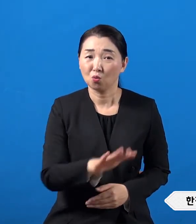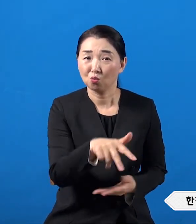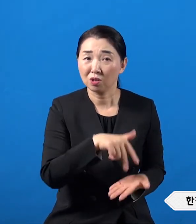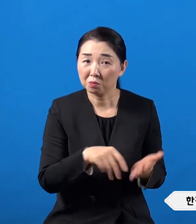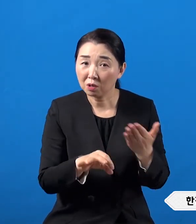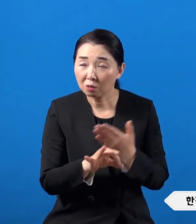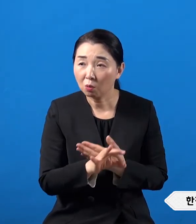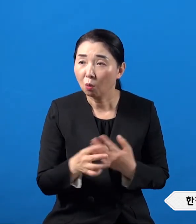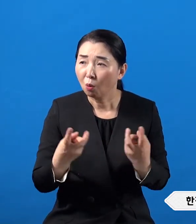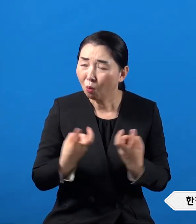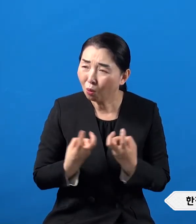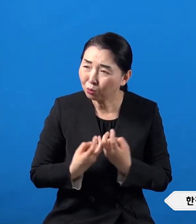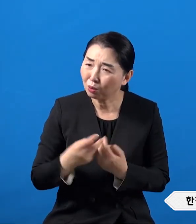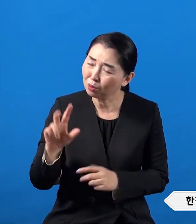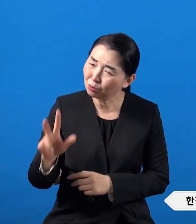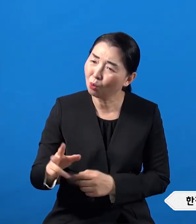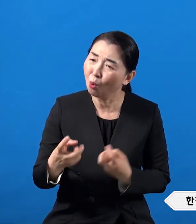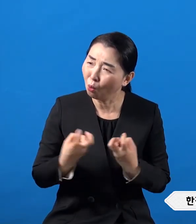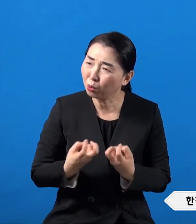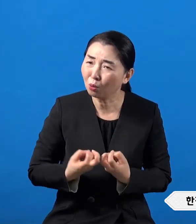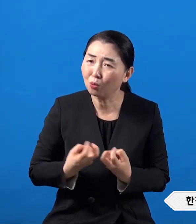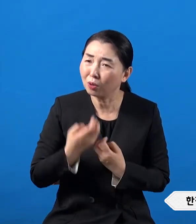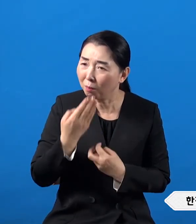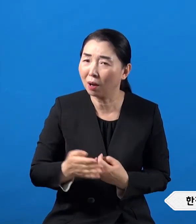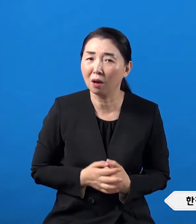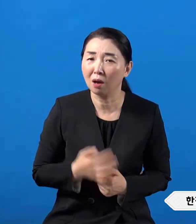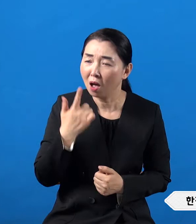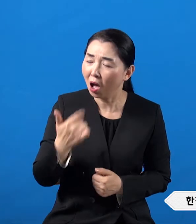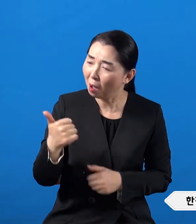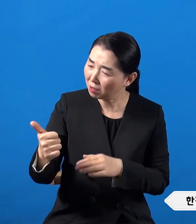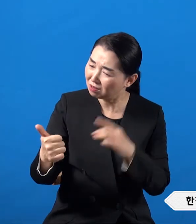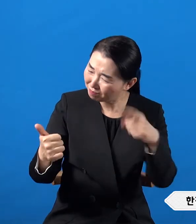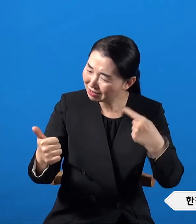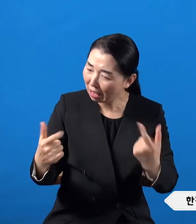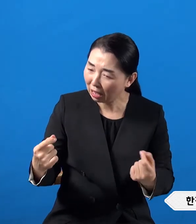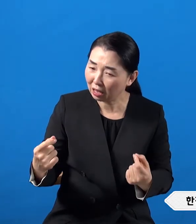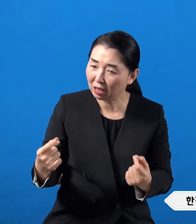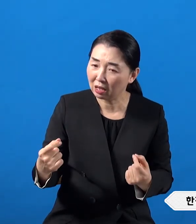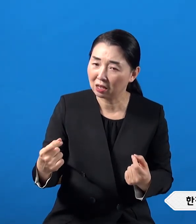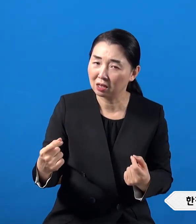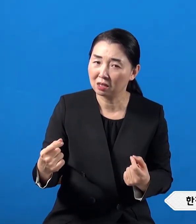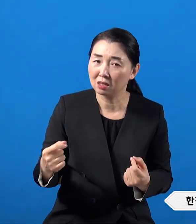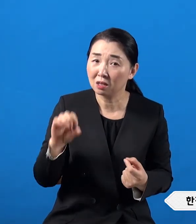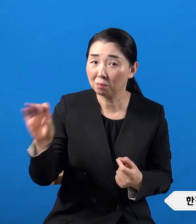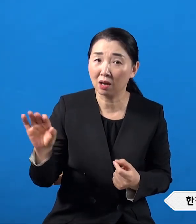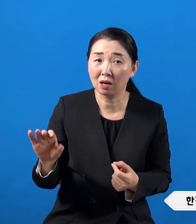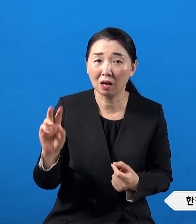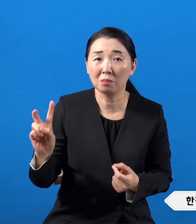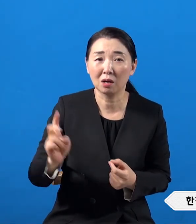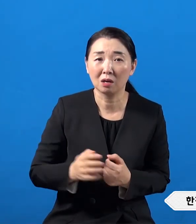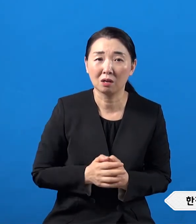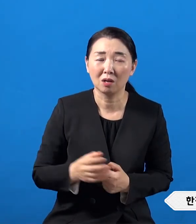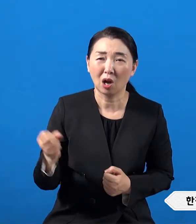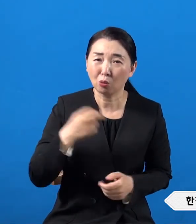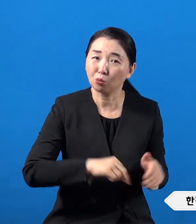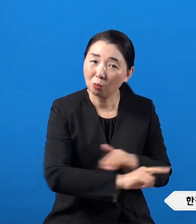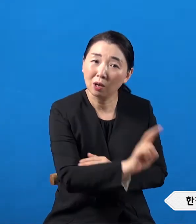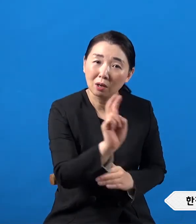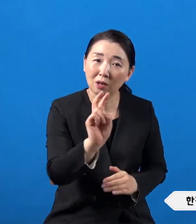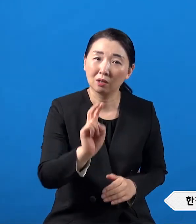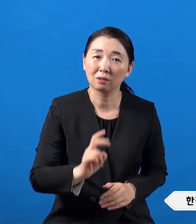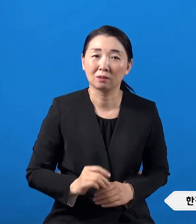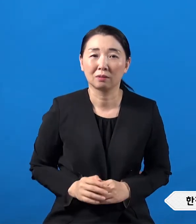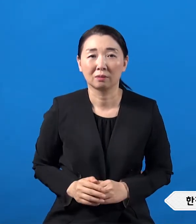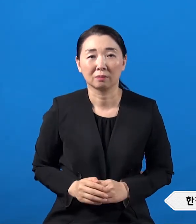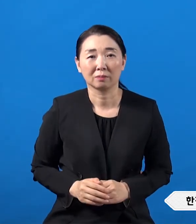같으면 어떻게 그런 서원을 할 수 있냐고, 아빠 지금 미친 거 아니야? 그리고는 뭐 제때